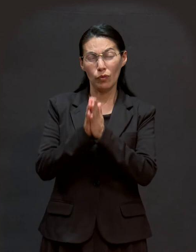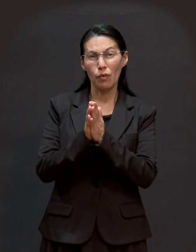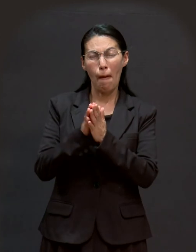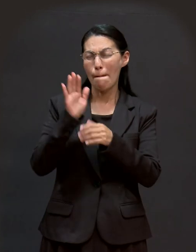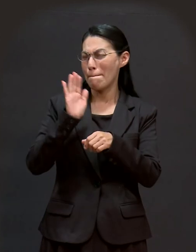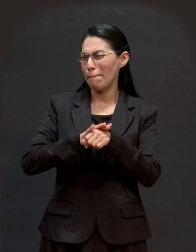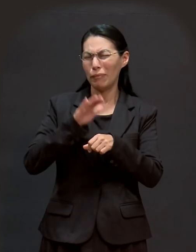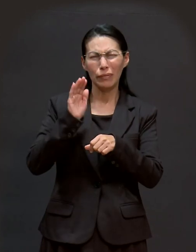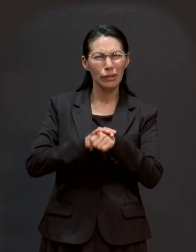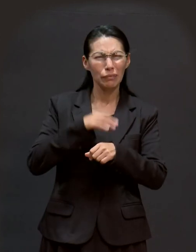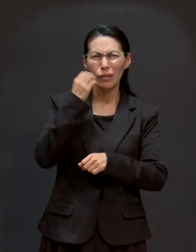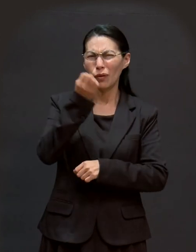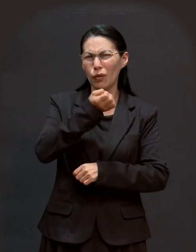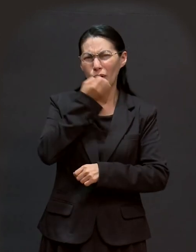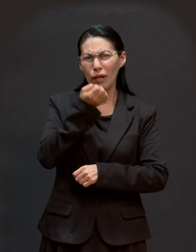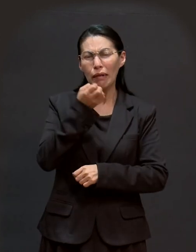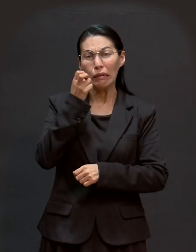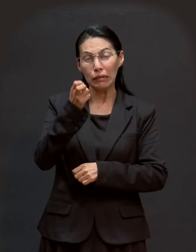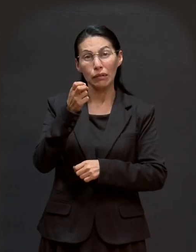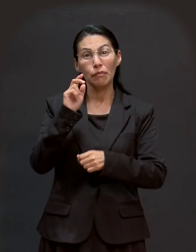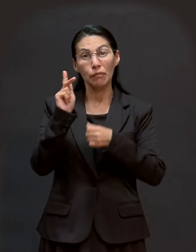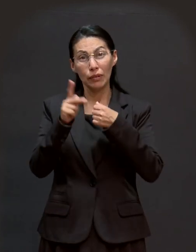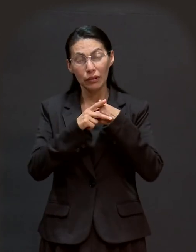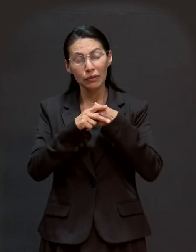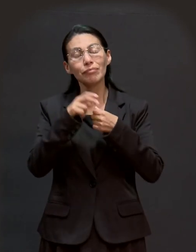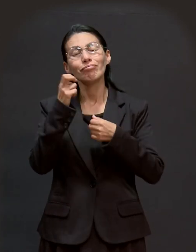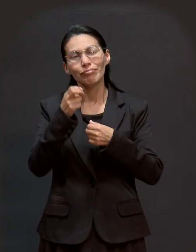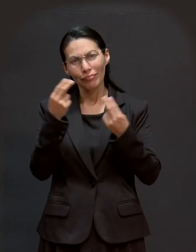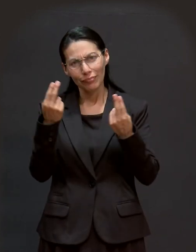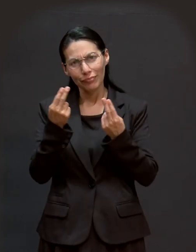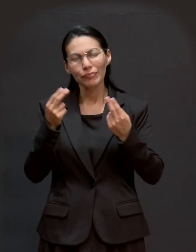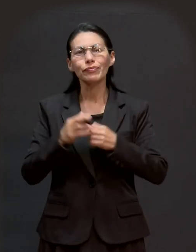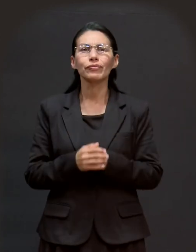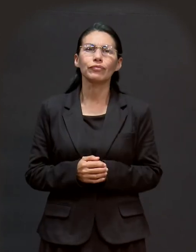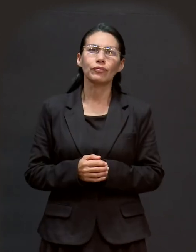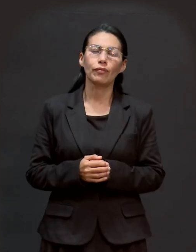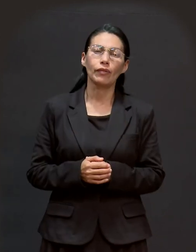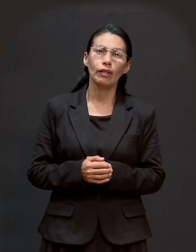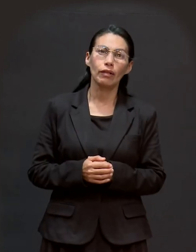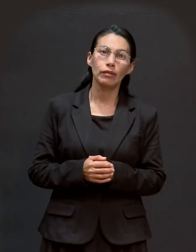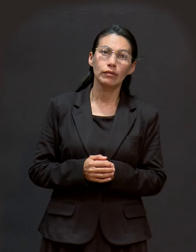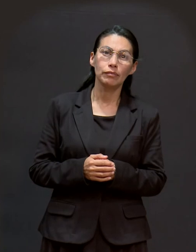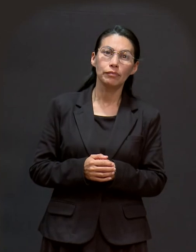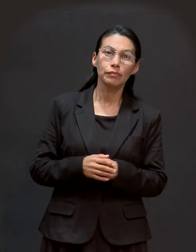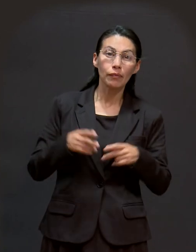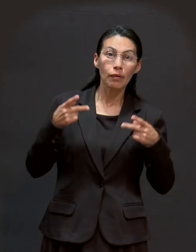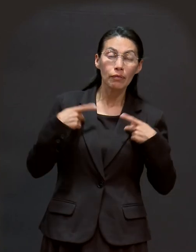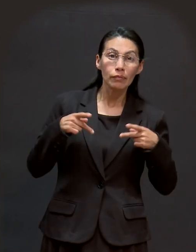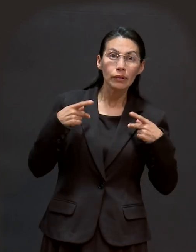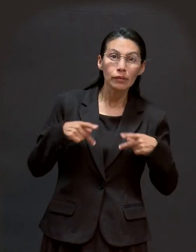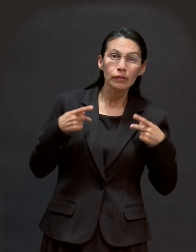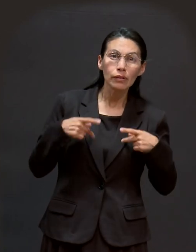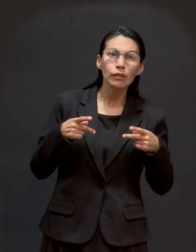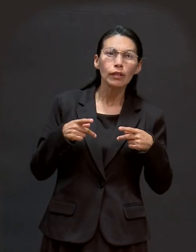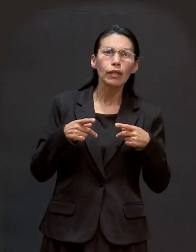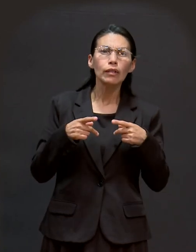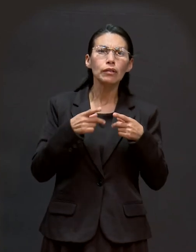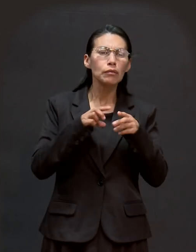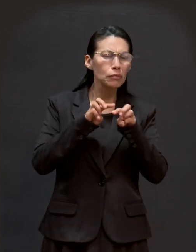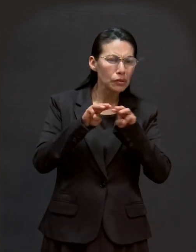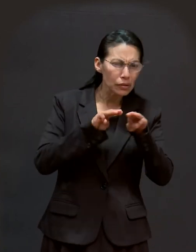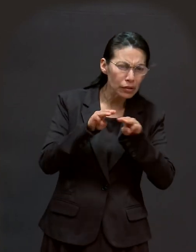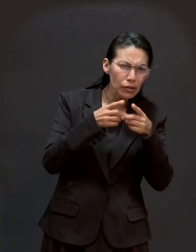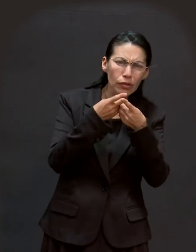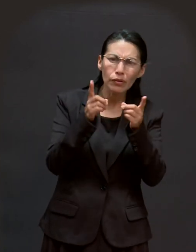necesitamos orar más fuertemente por ucrania hay un grupo de personas que tienen